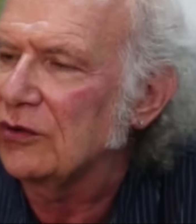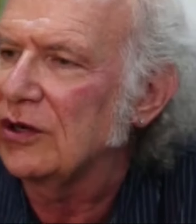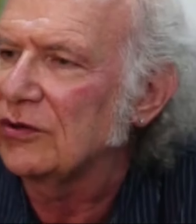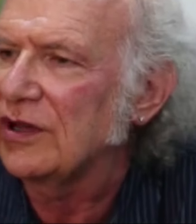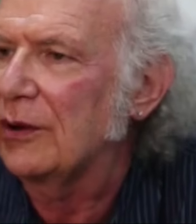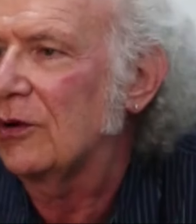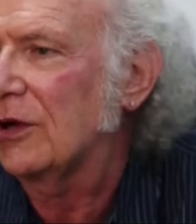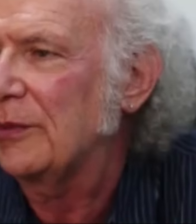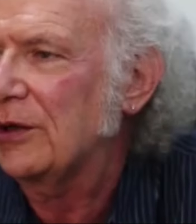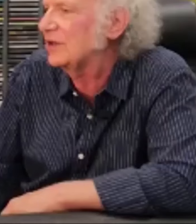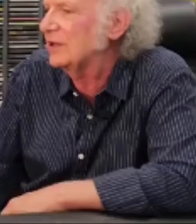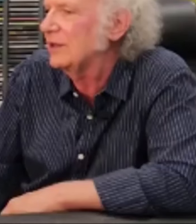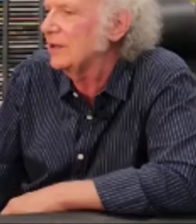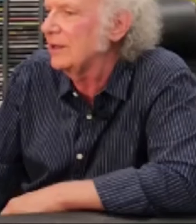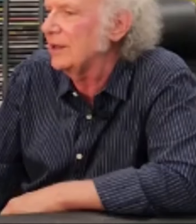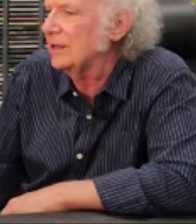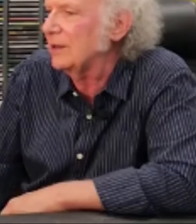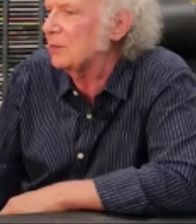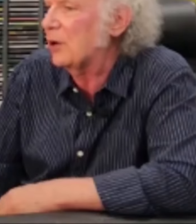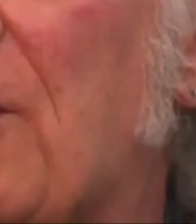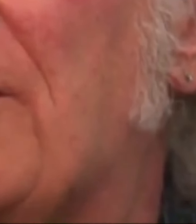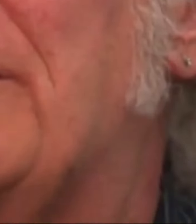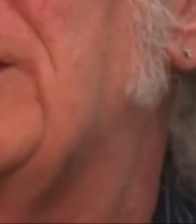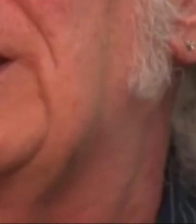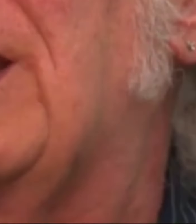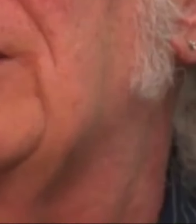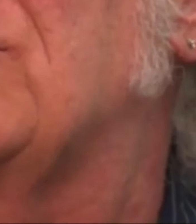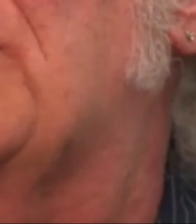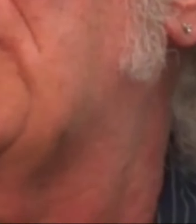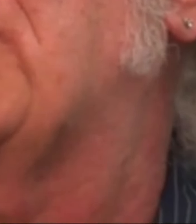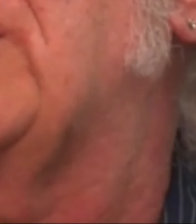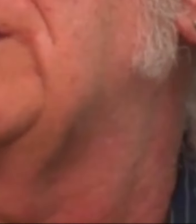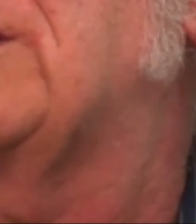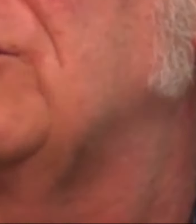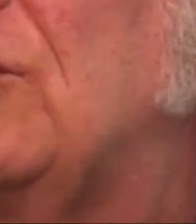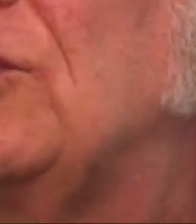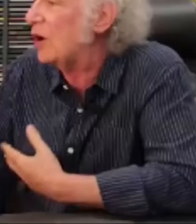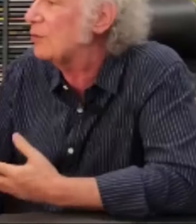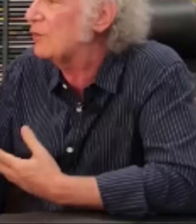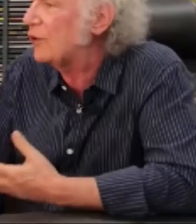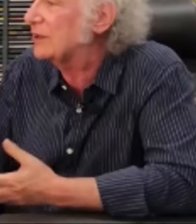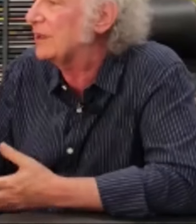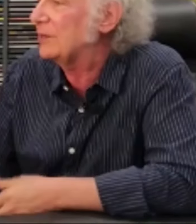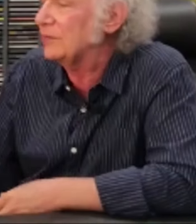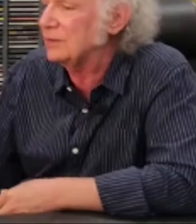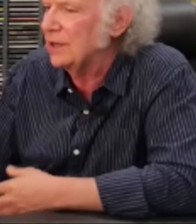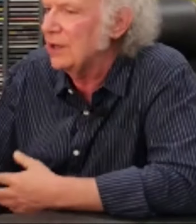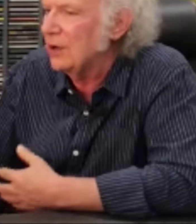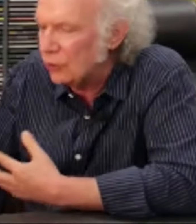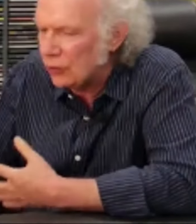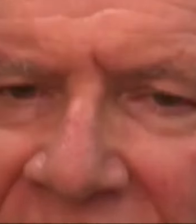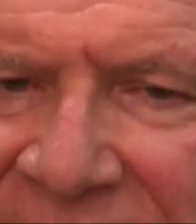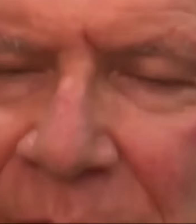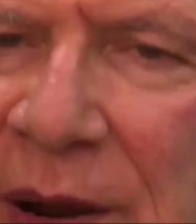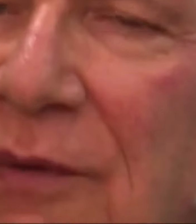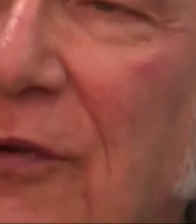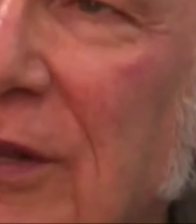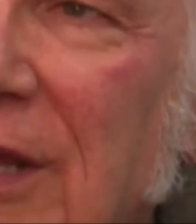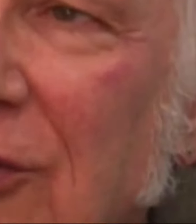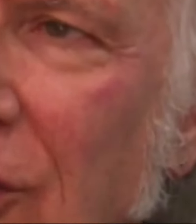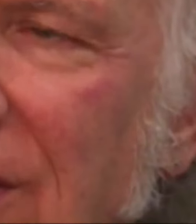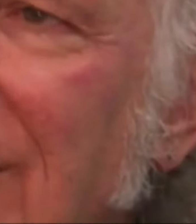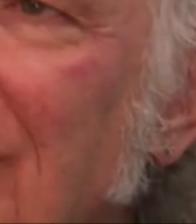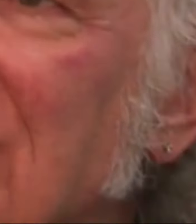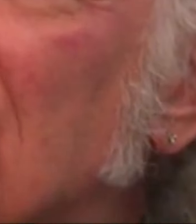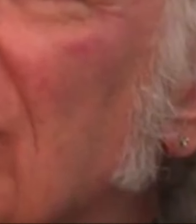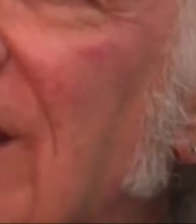que me conocen lo saben. Los que no me conocen, probablemente crean que soy prepotente. No, yo hablo fuerte. Uno, que siempre hablé